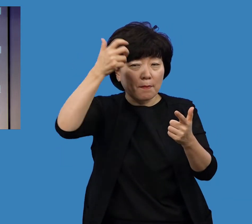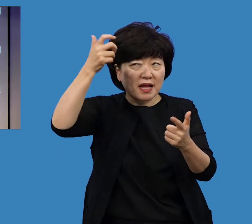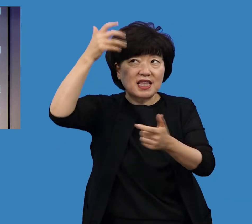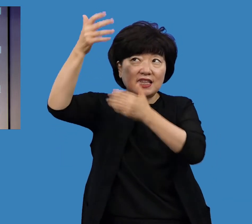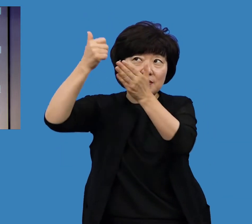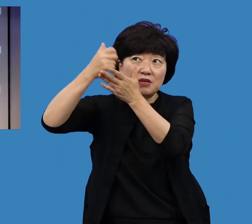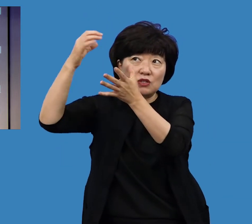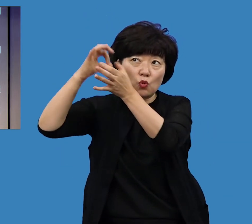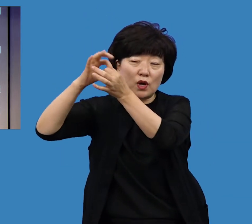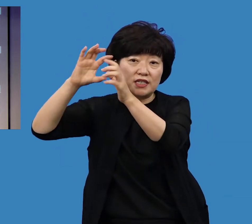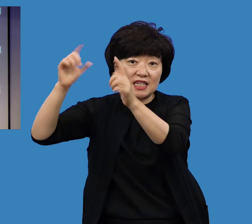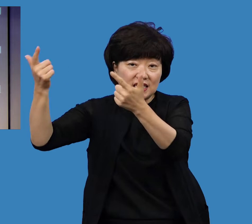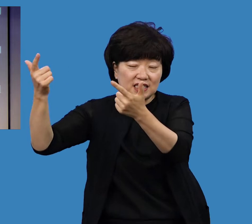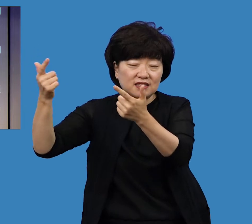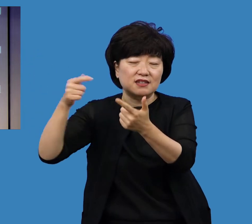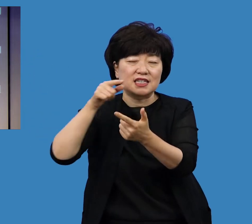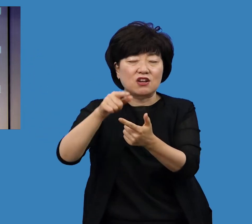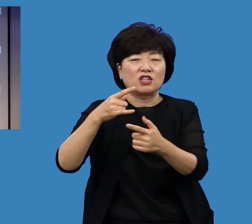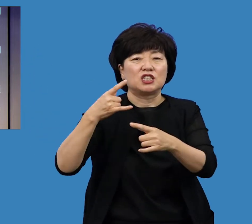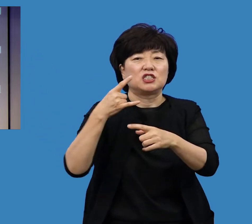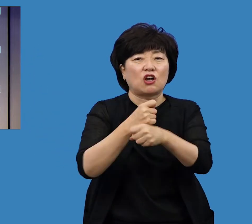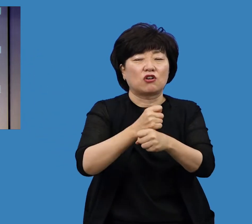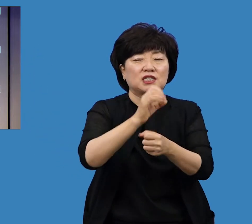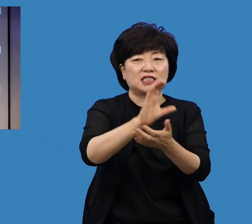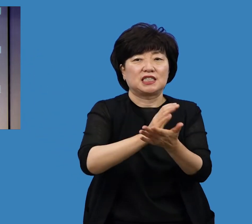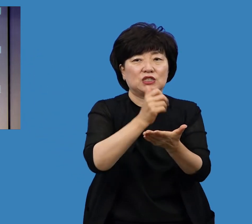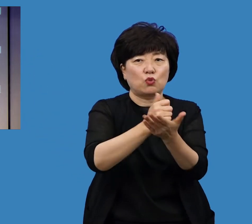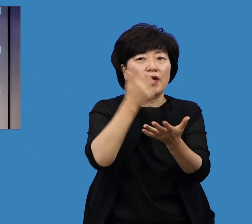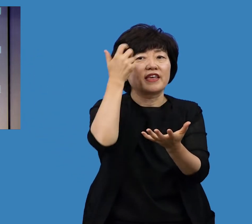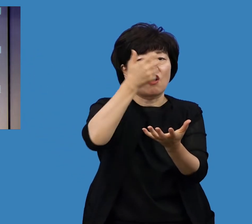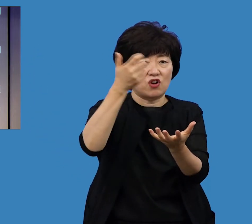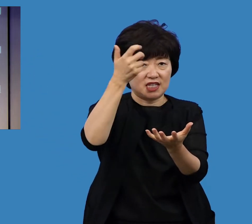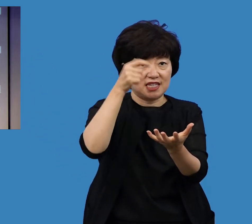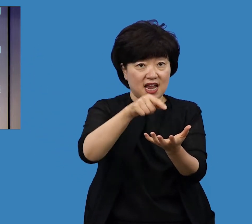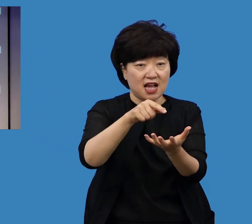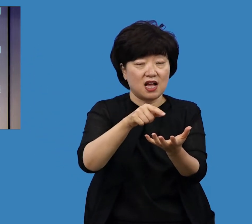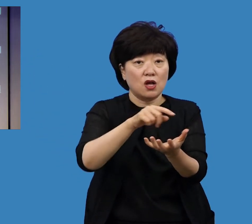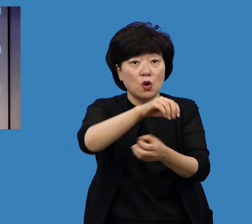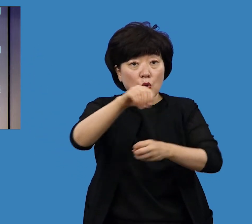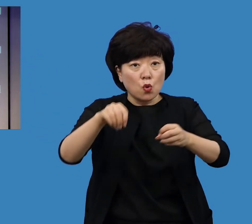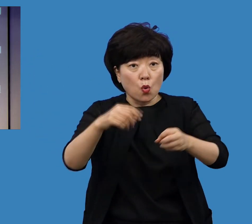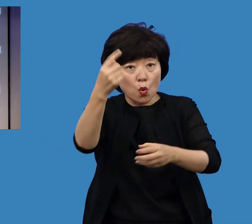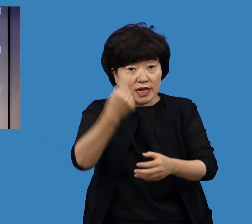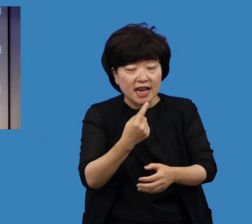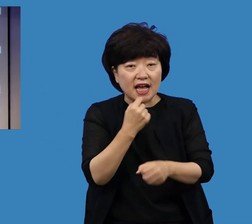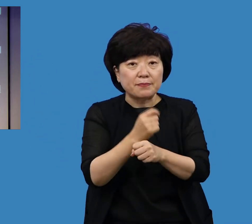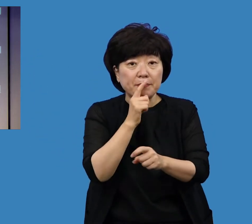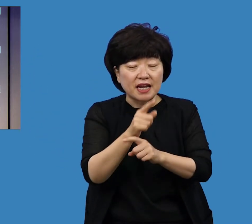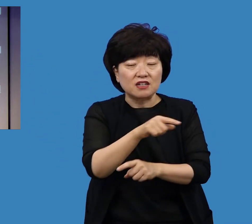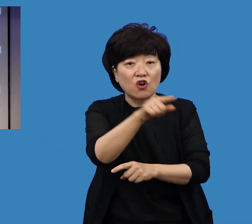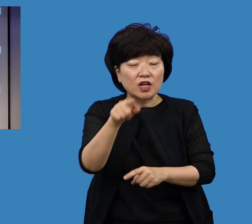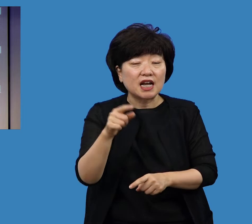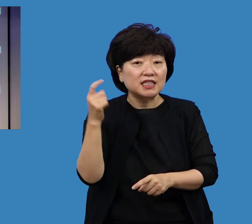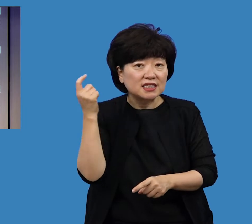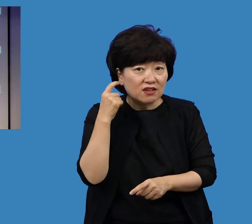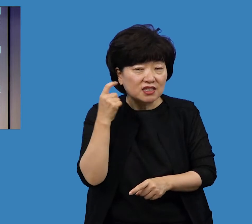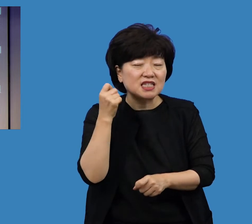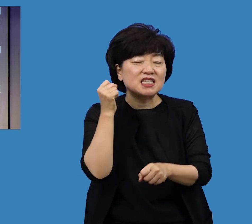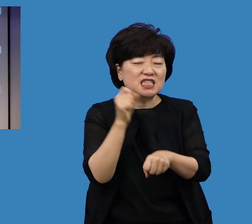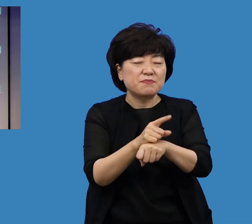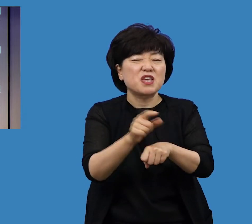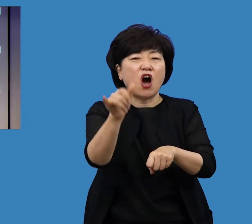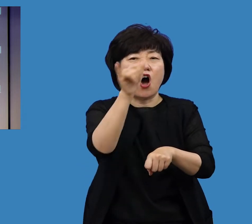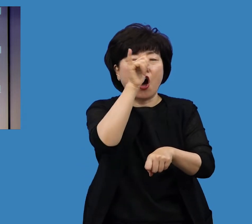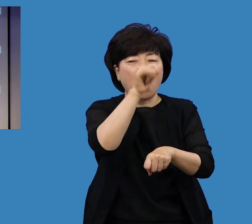것이 아니니 이것이 곧 적그리스도의 영이니라. 오리라는 말을 너희가 들었거니와 지금 벌써 세상에 있느니라.